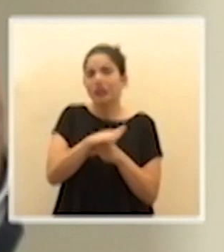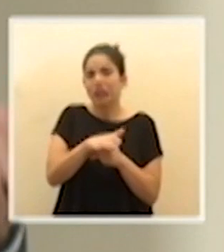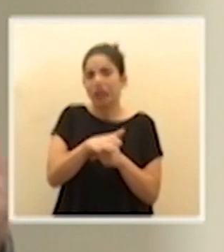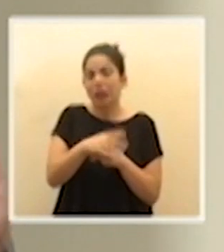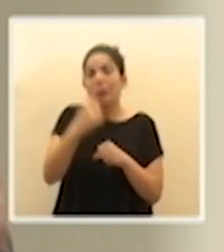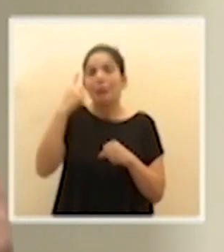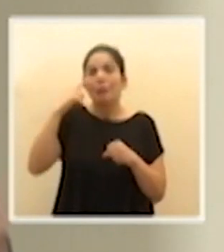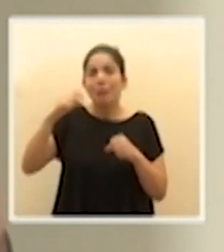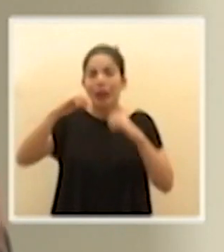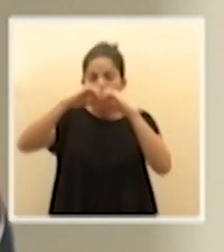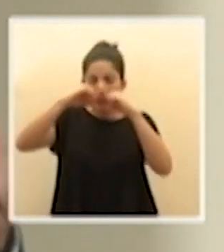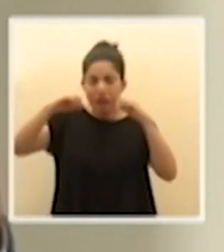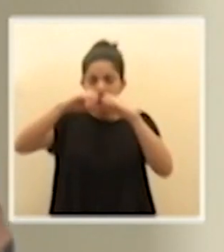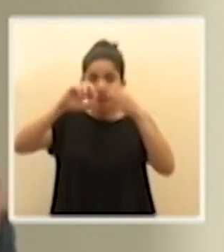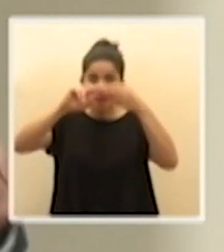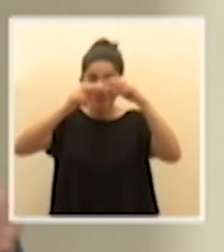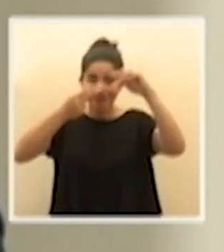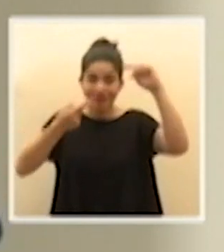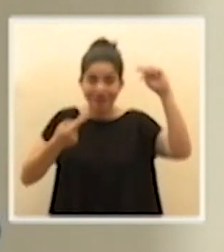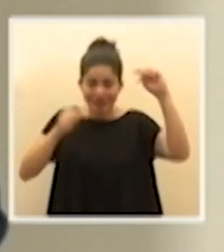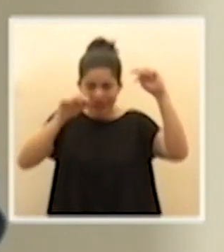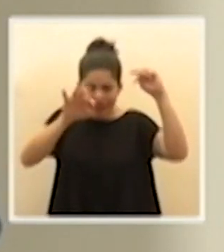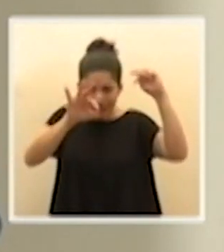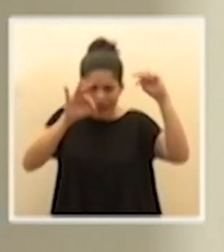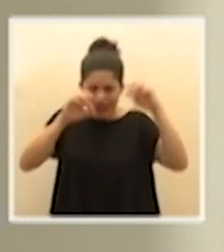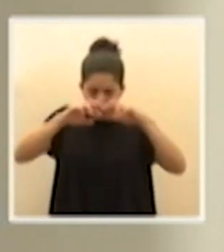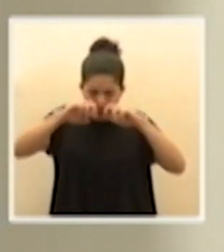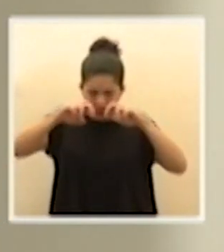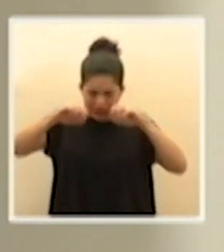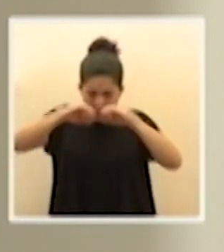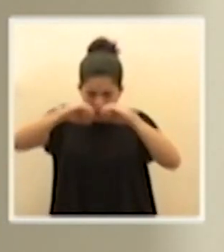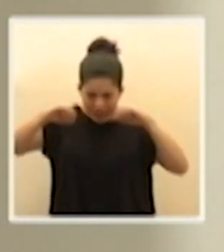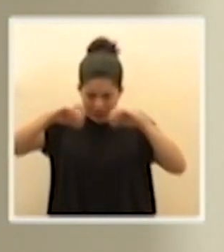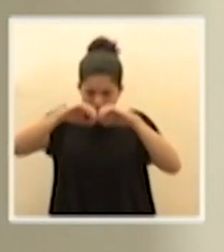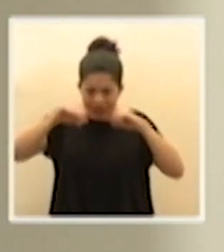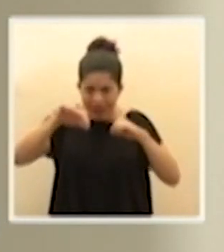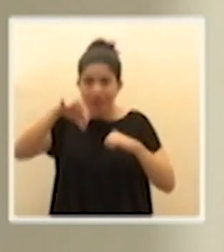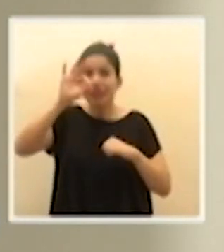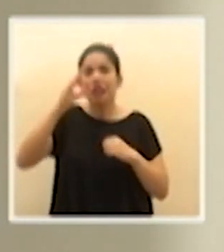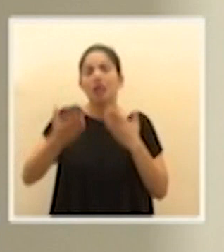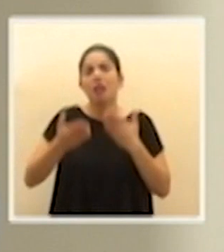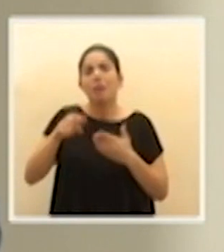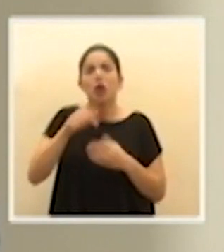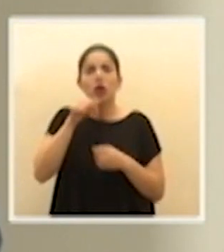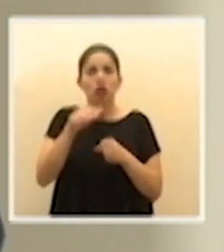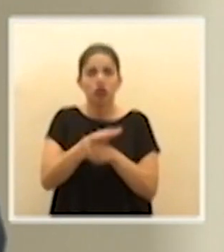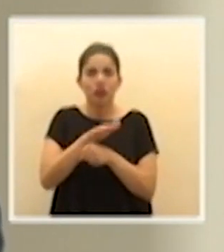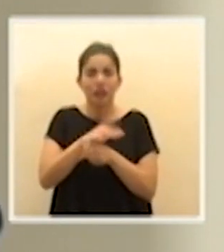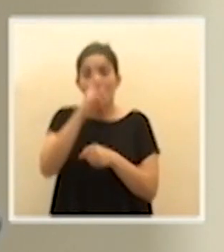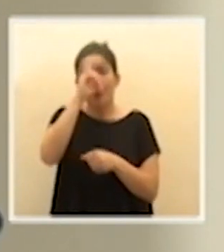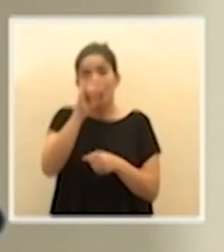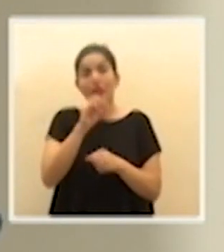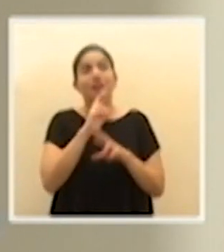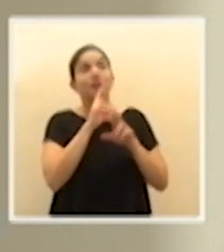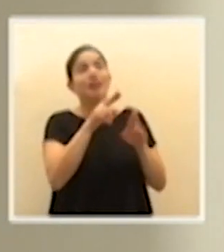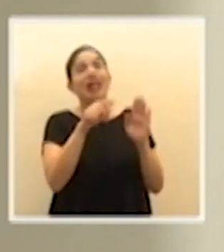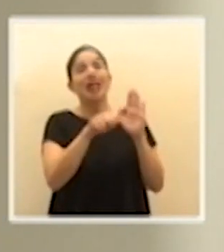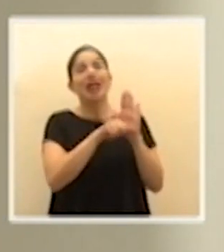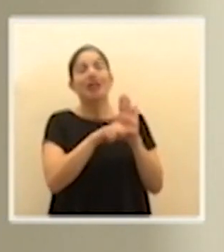amplificar el material genético del virus y detectarlo, y que eso esté generando un negativo